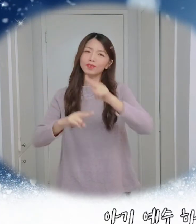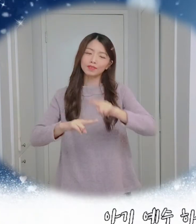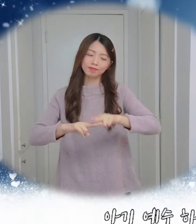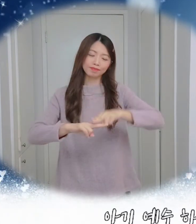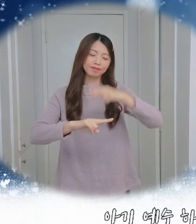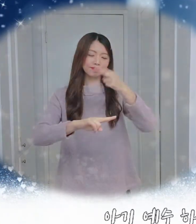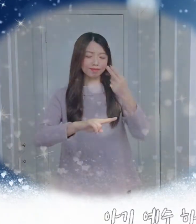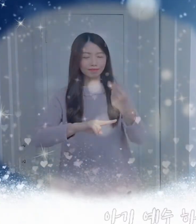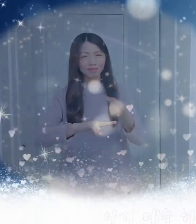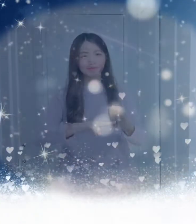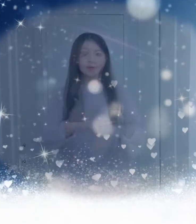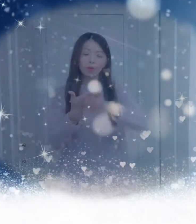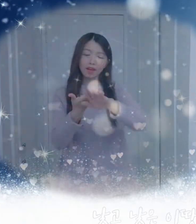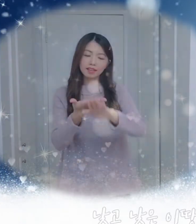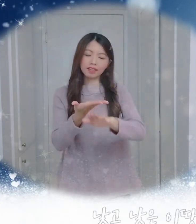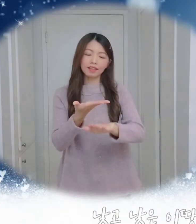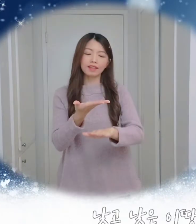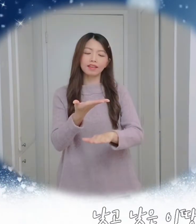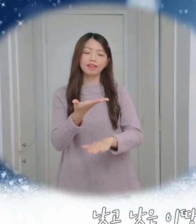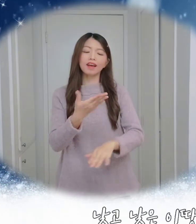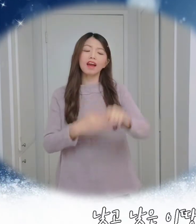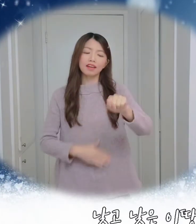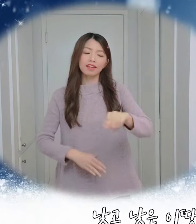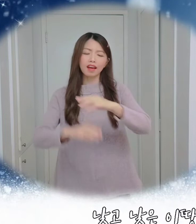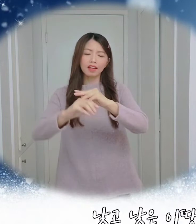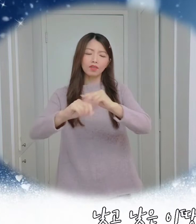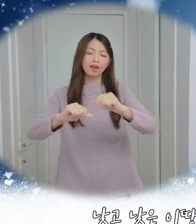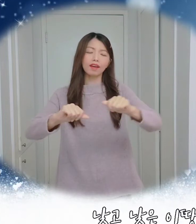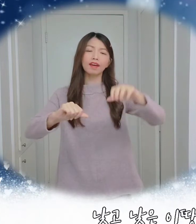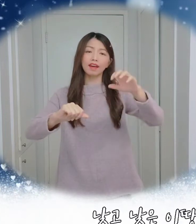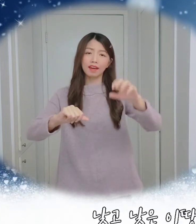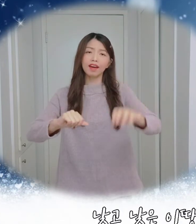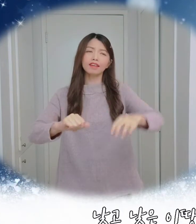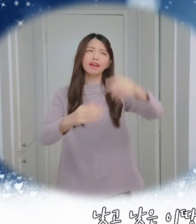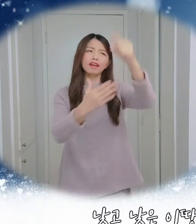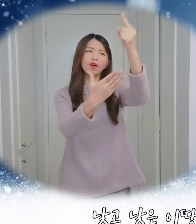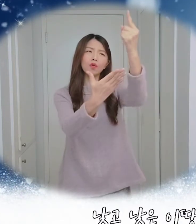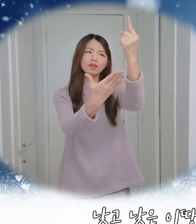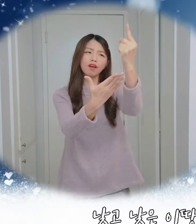낮도 낮은 이 땅 위에